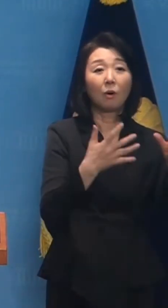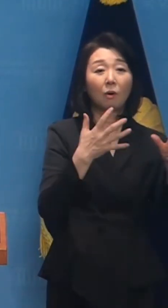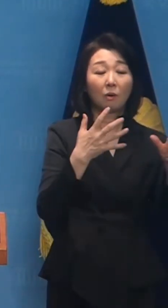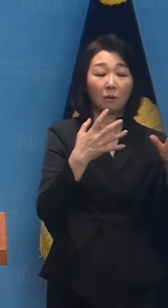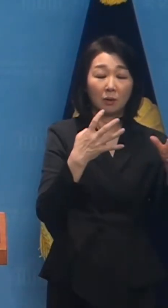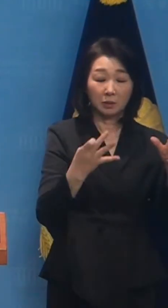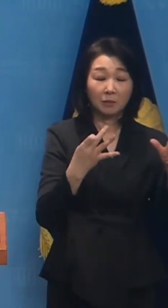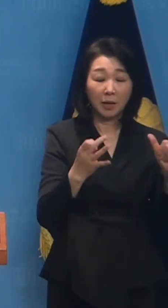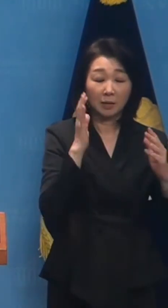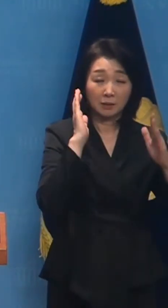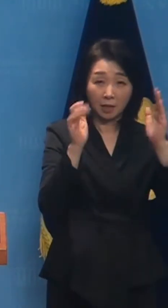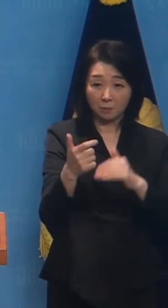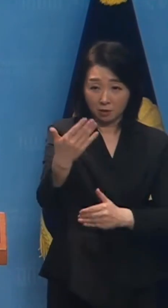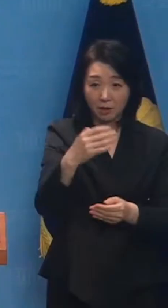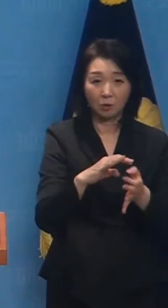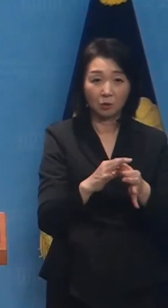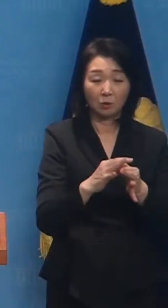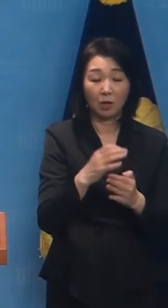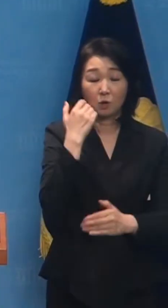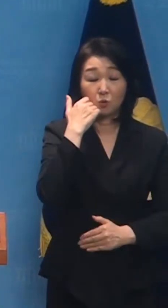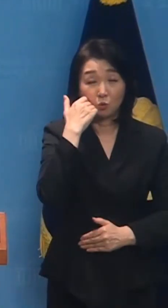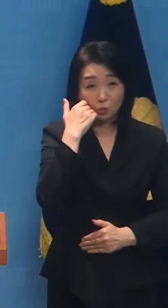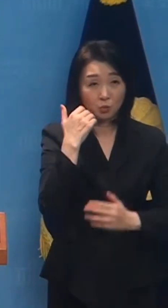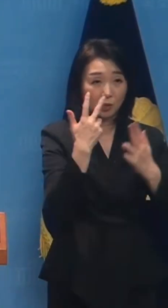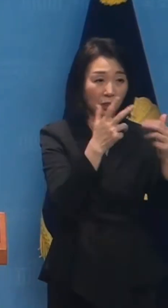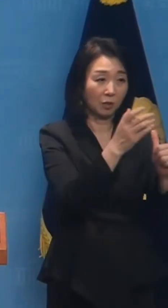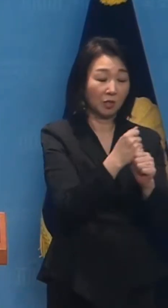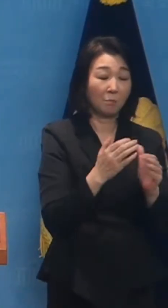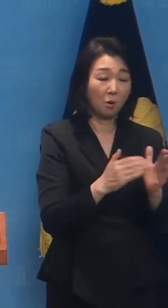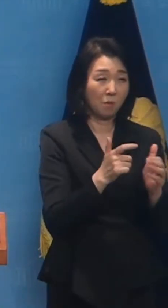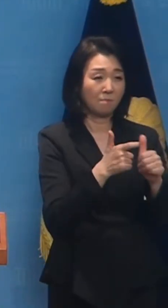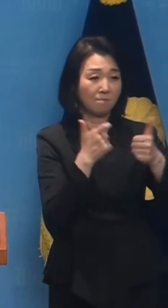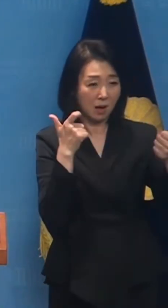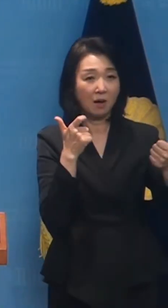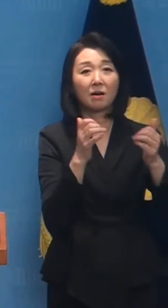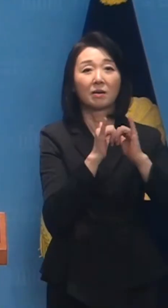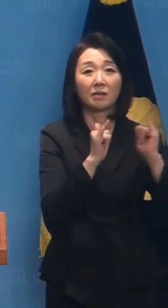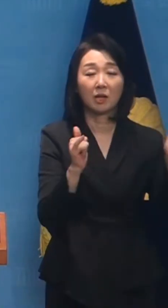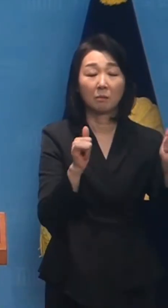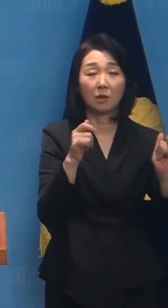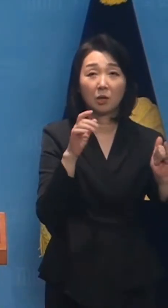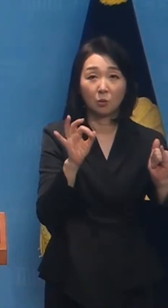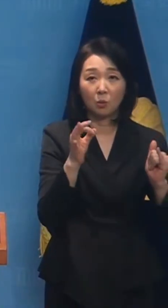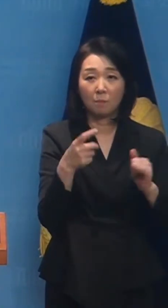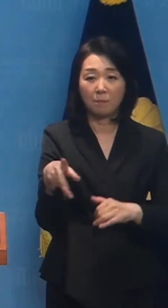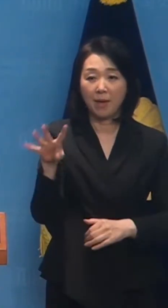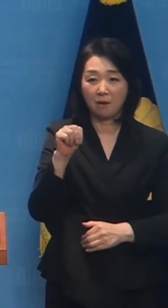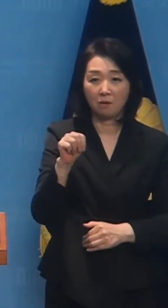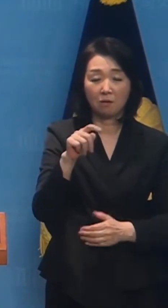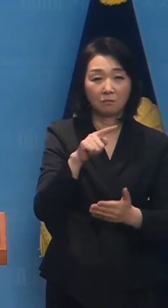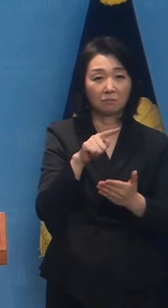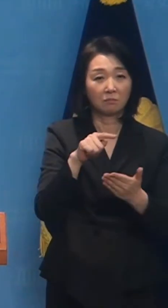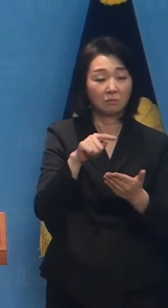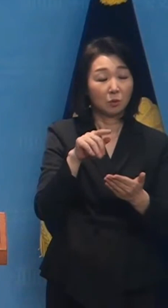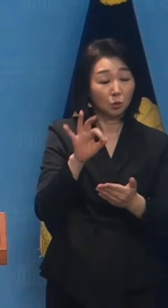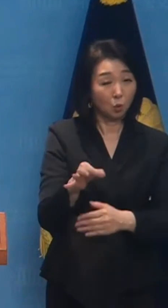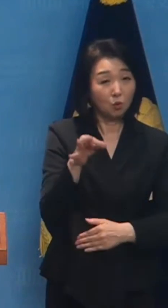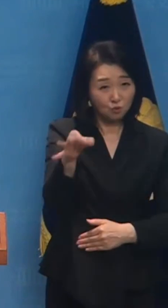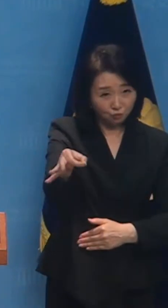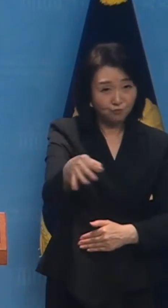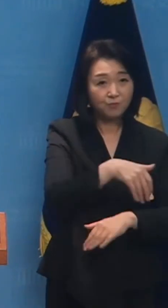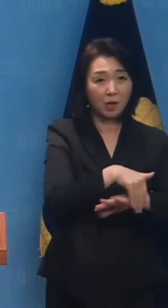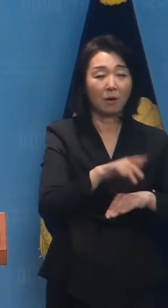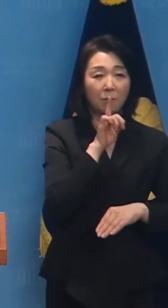댓글을 통해 한 이용자가 이재명 체포하고 총살시키는 분께 100억 원의 포상을